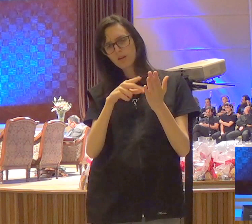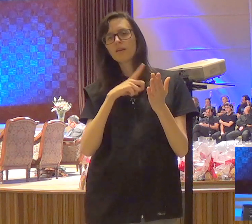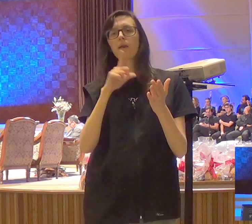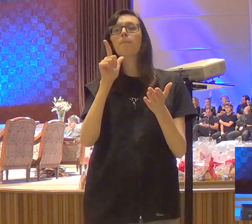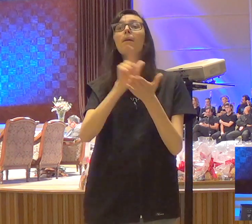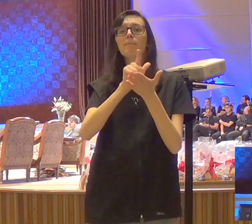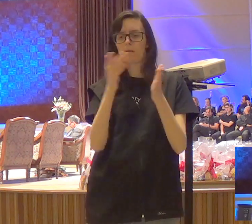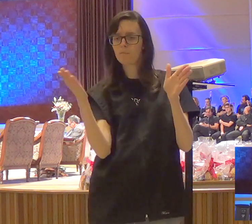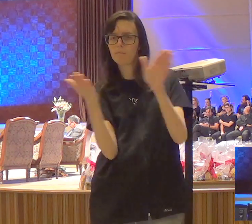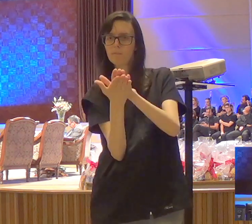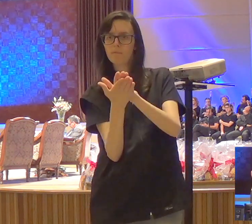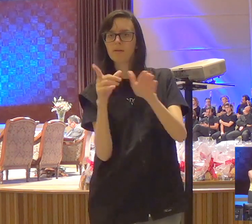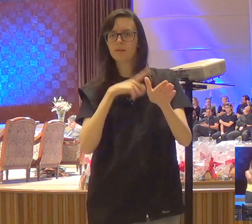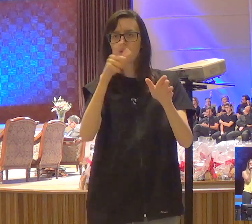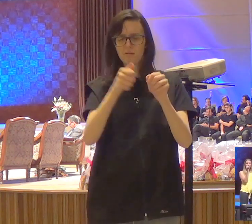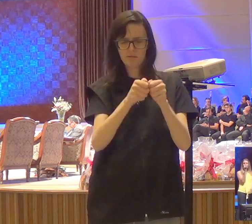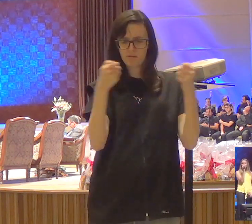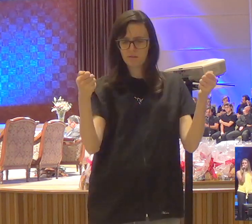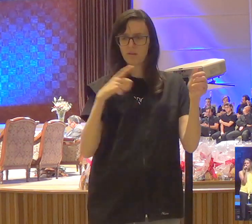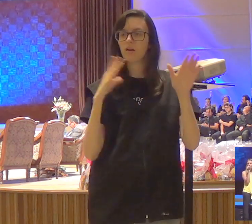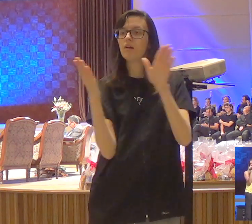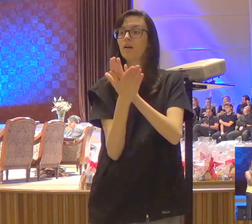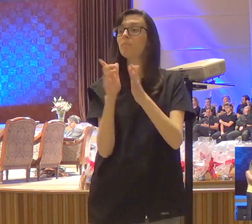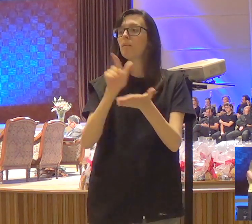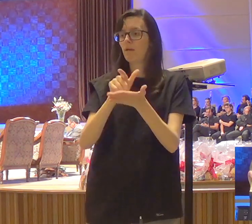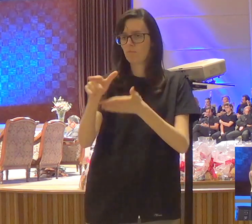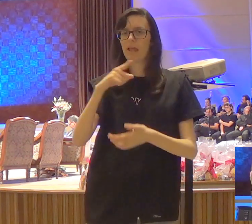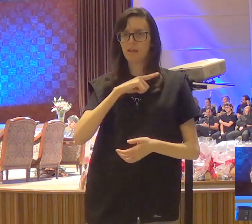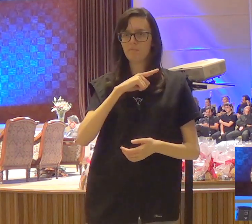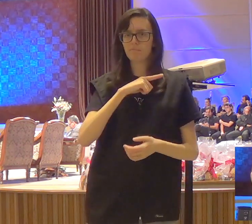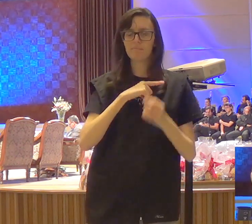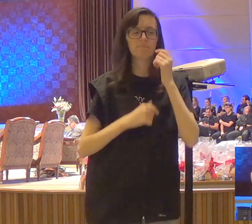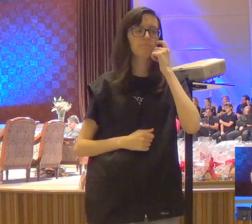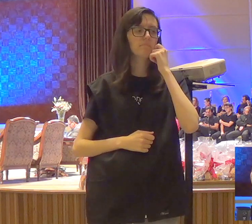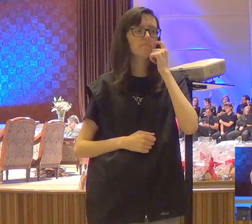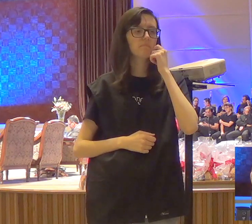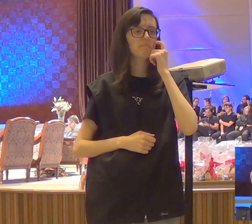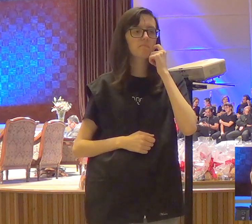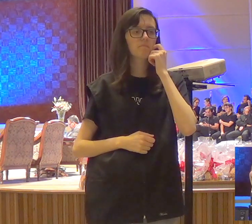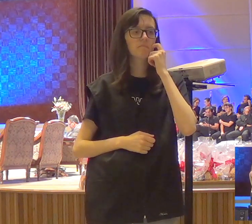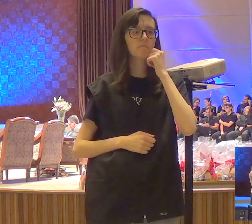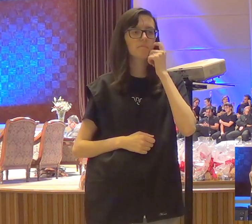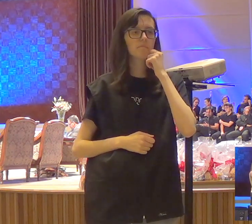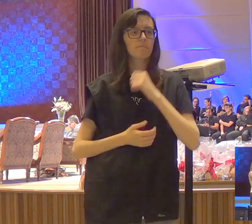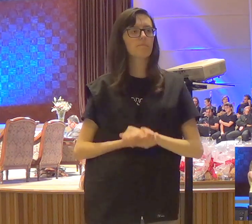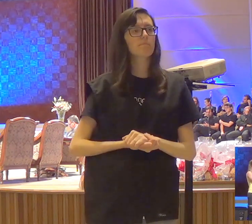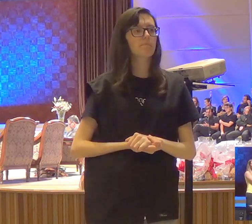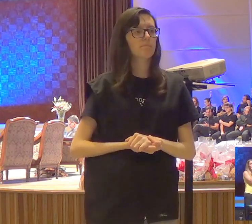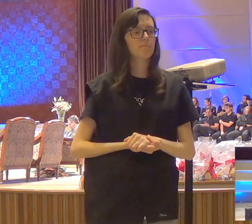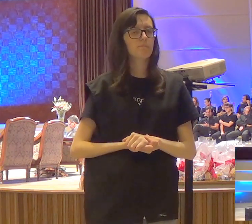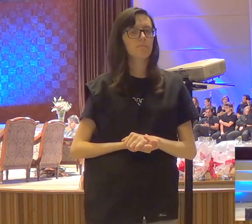esse formulário. Eu queria que vocês abrissem o boletim e pegassem esse formulário. So every one of you who raised your hands earlier,